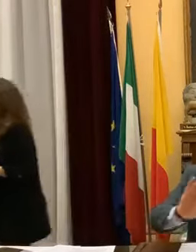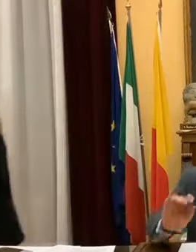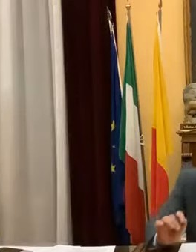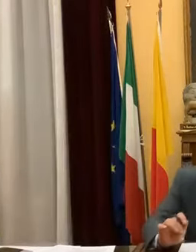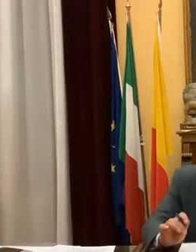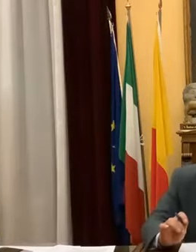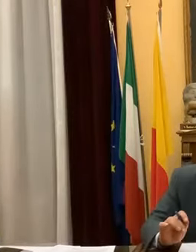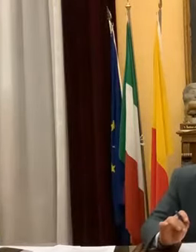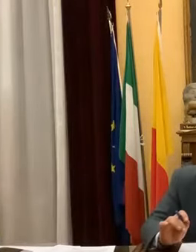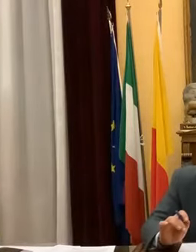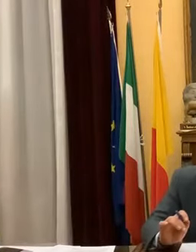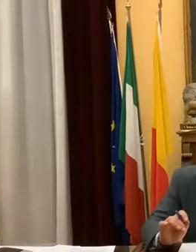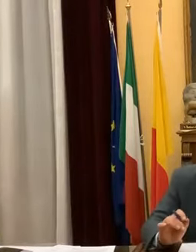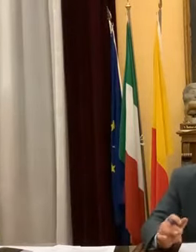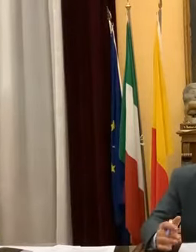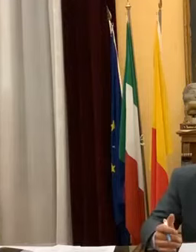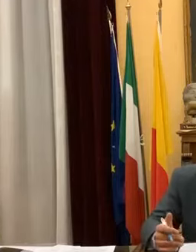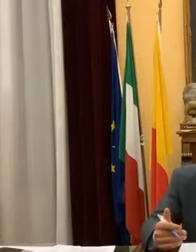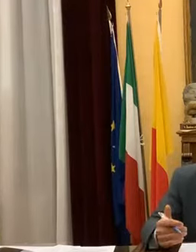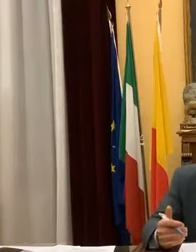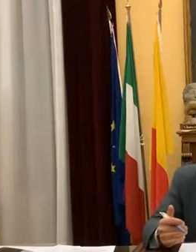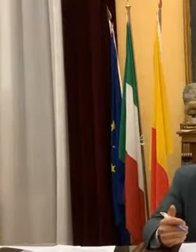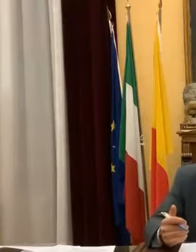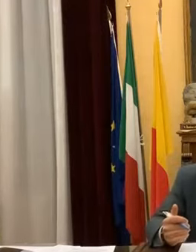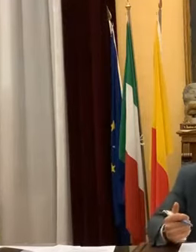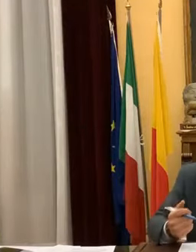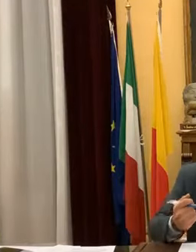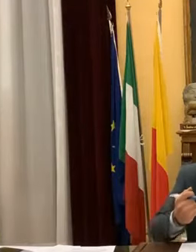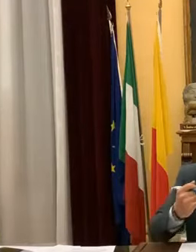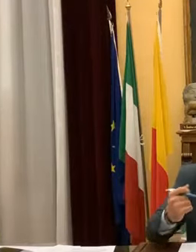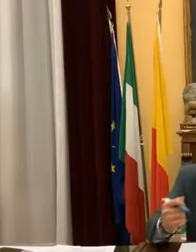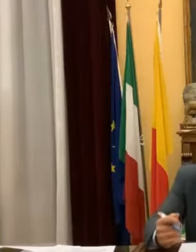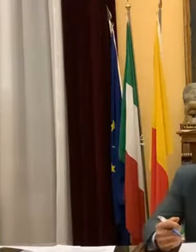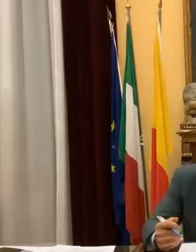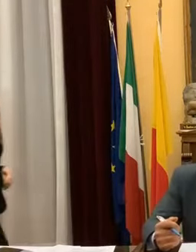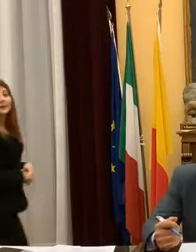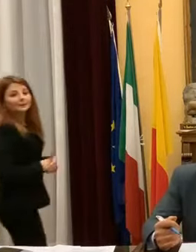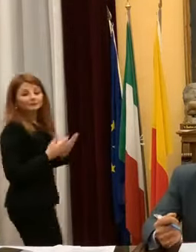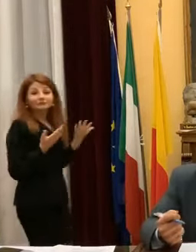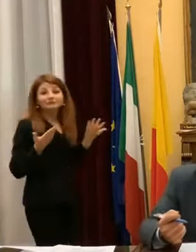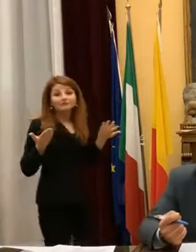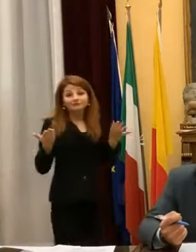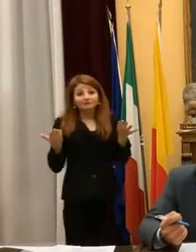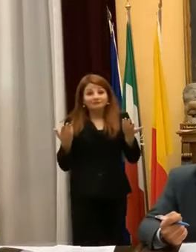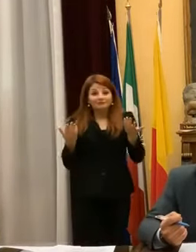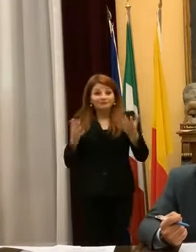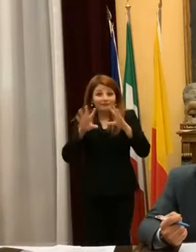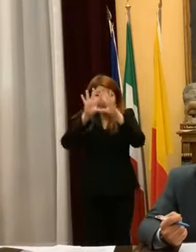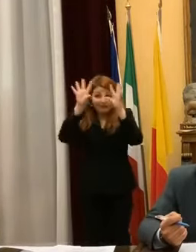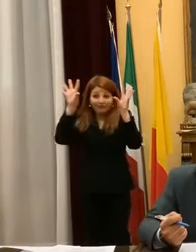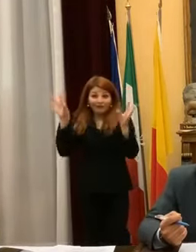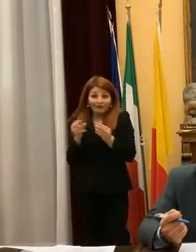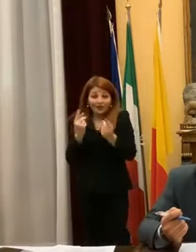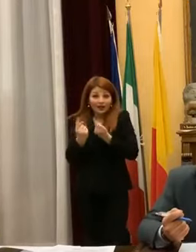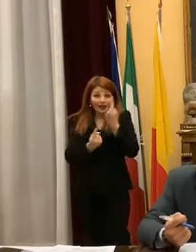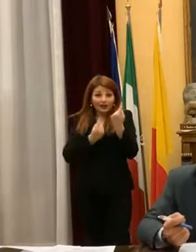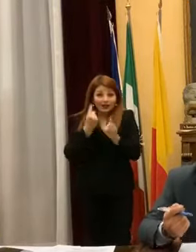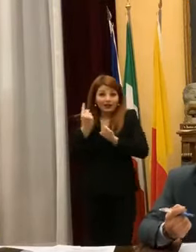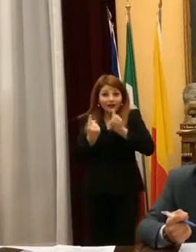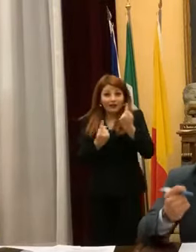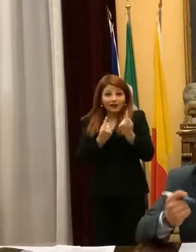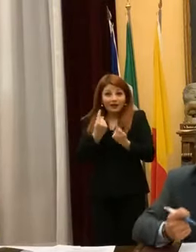a tutto questo, è ovvio che noi per Messina ci attendavamo che per